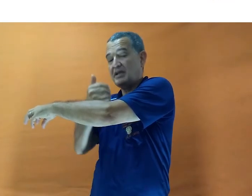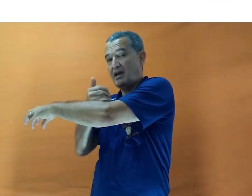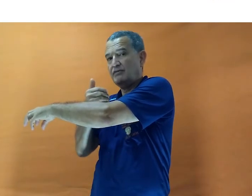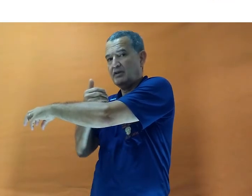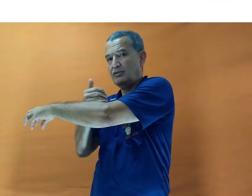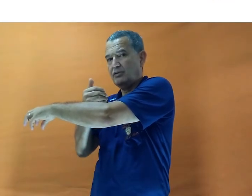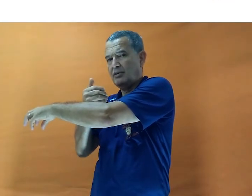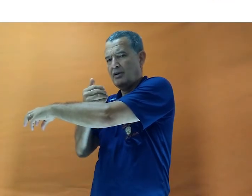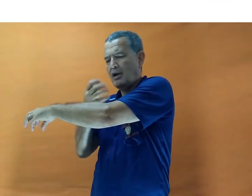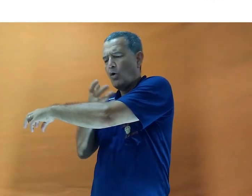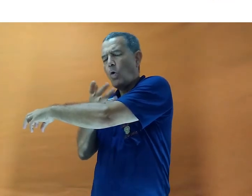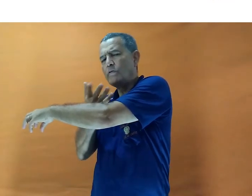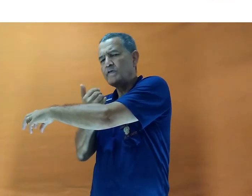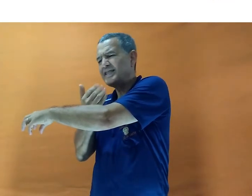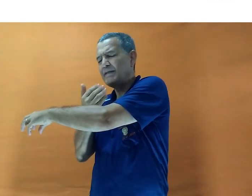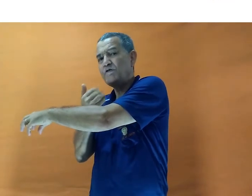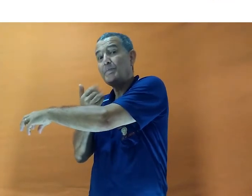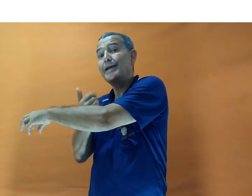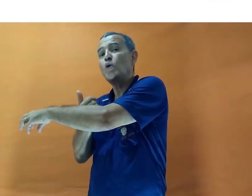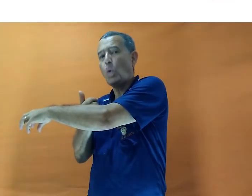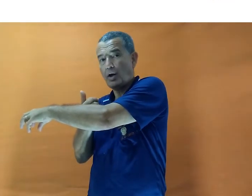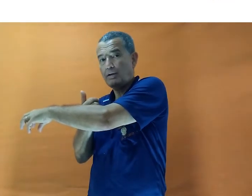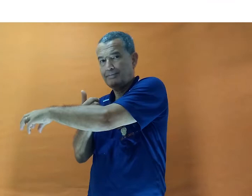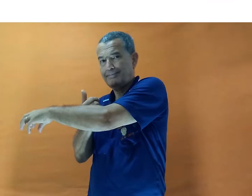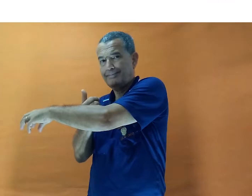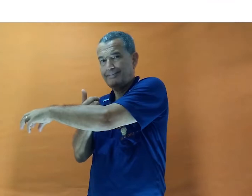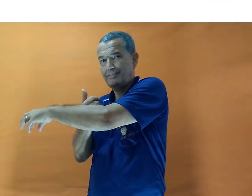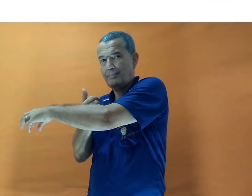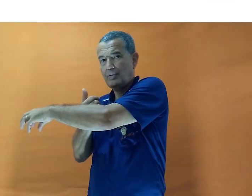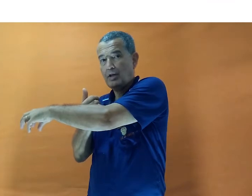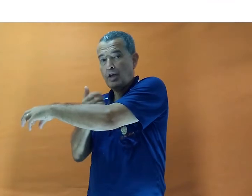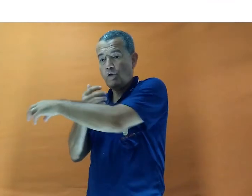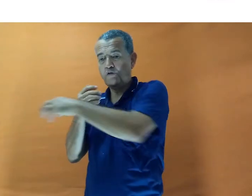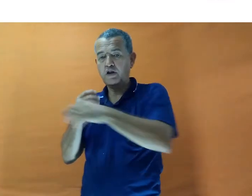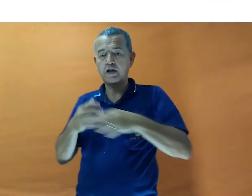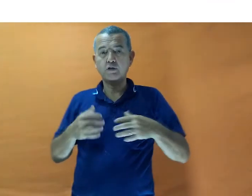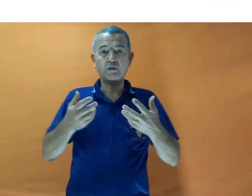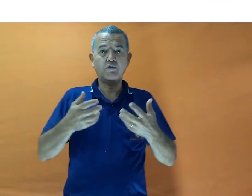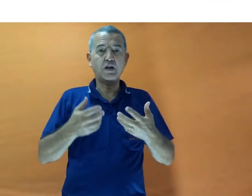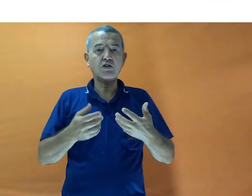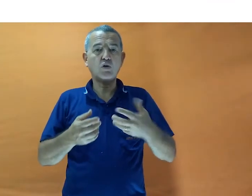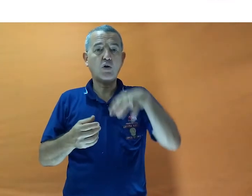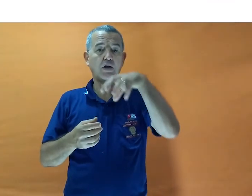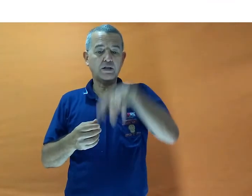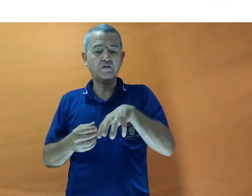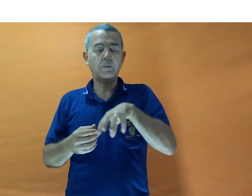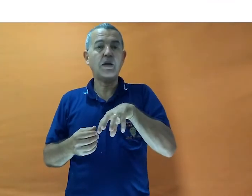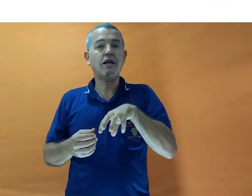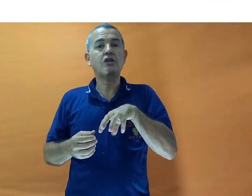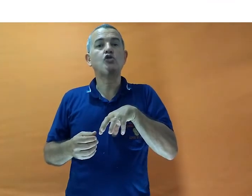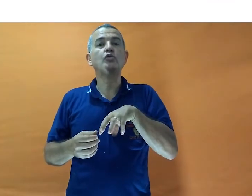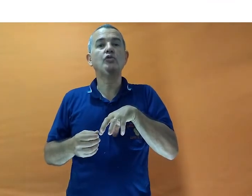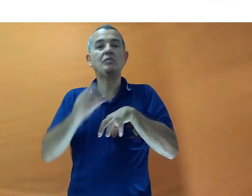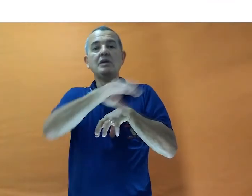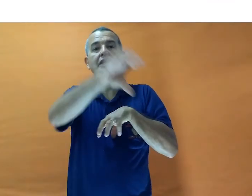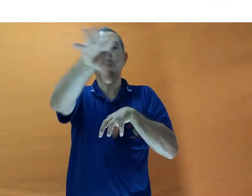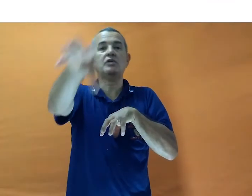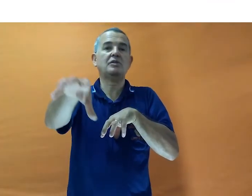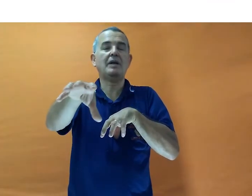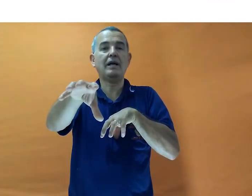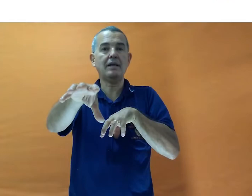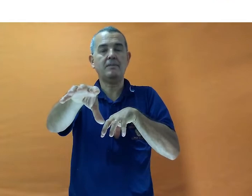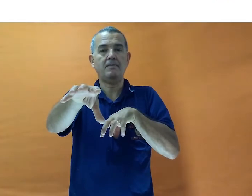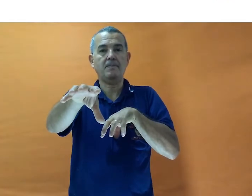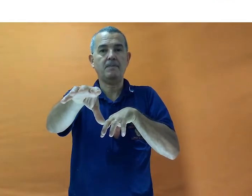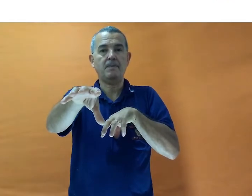me observando, como você vê melhor? Eu ficando de frente, colocando a vermelha aqui junto de mim e as